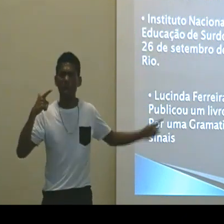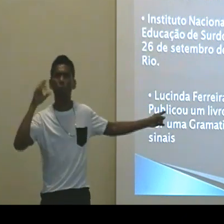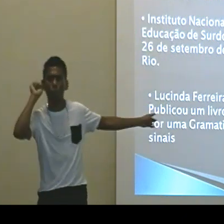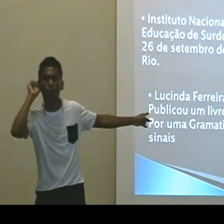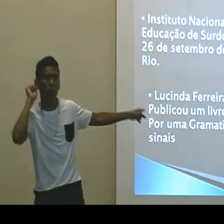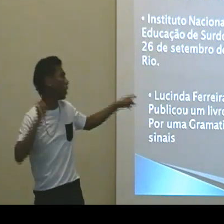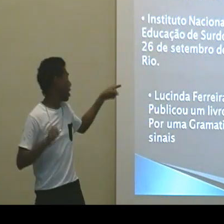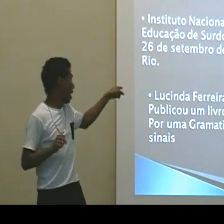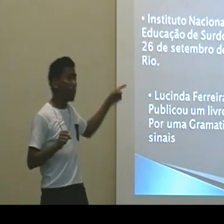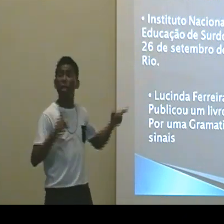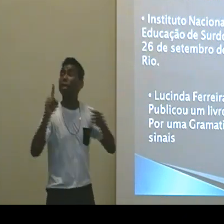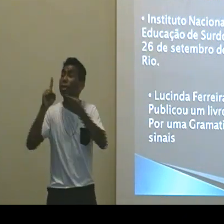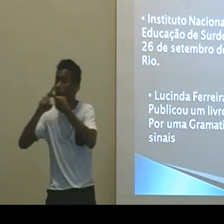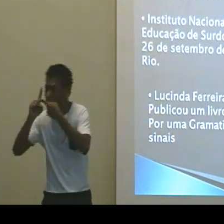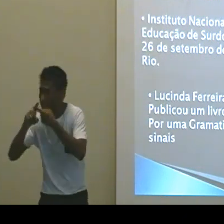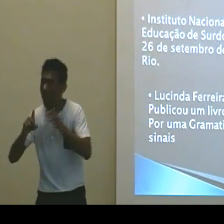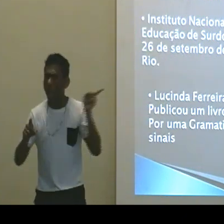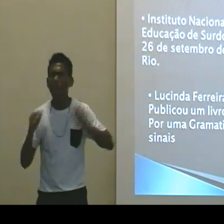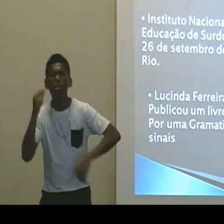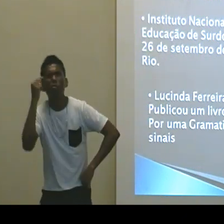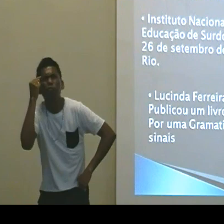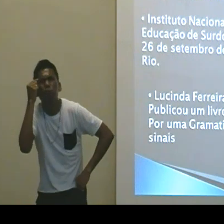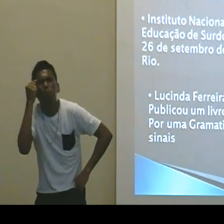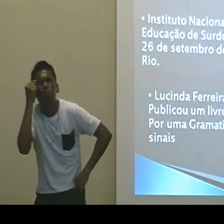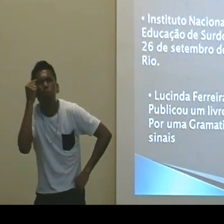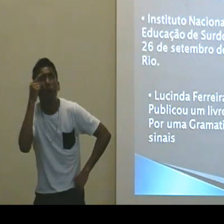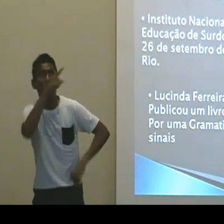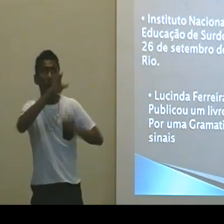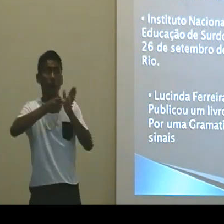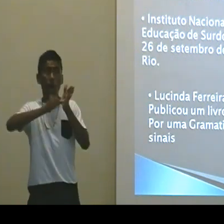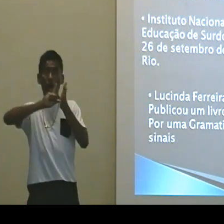Eu acho que o sinal dela é assim, Lucinda Ferreira Brito.